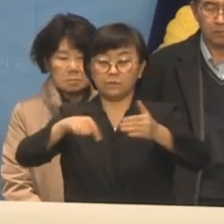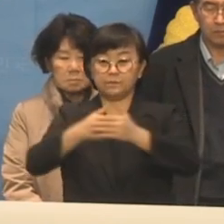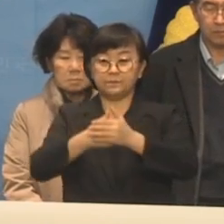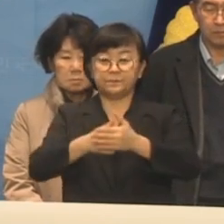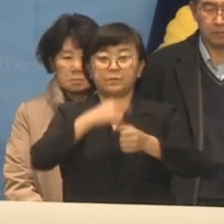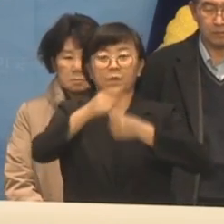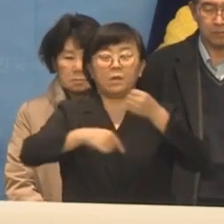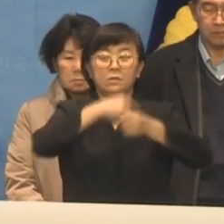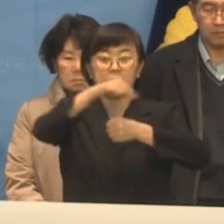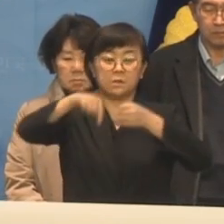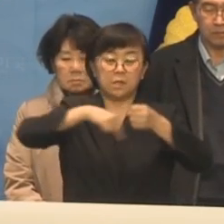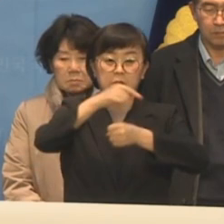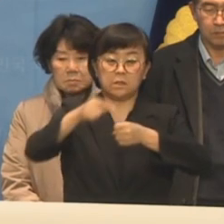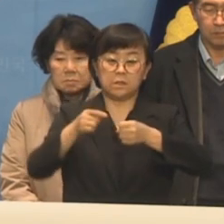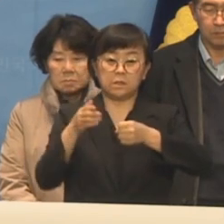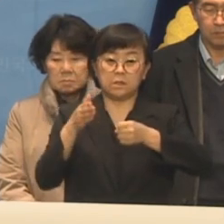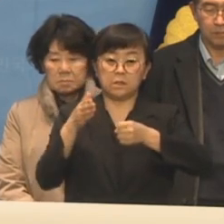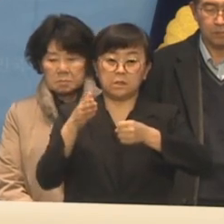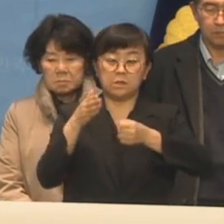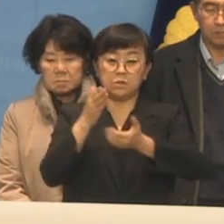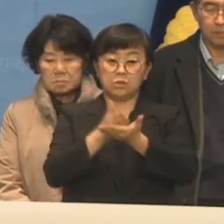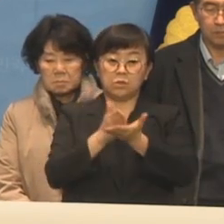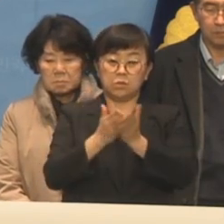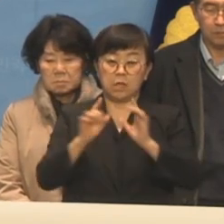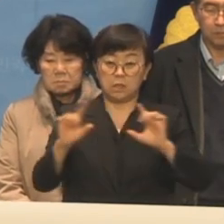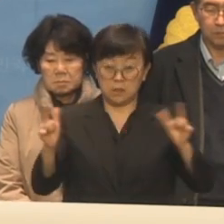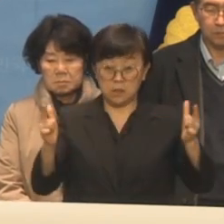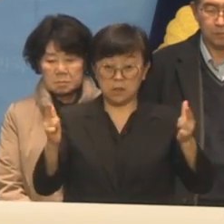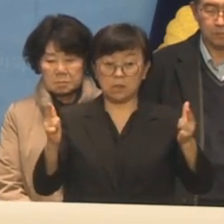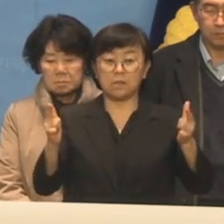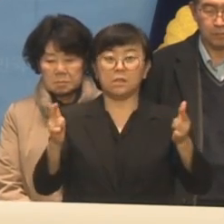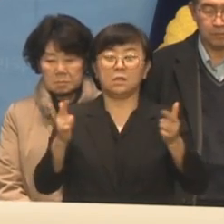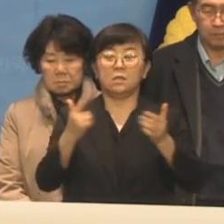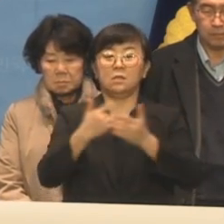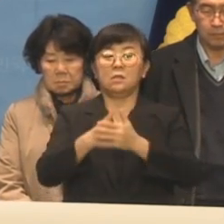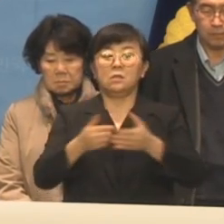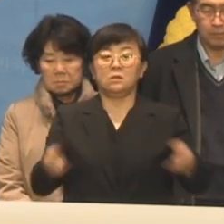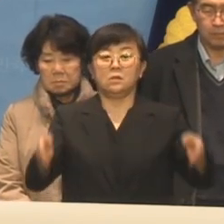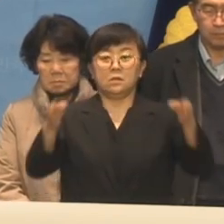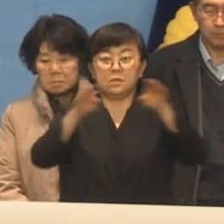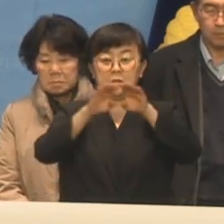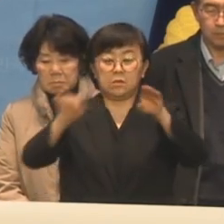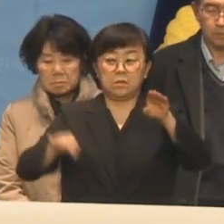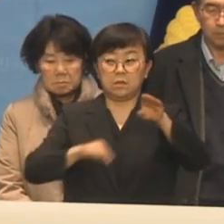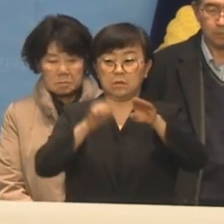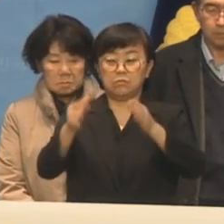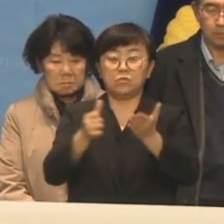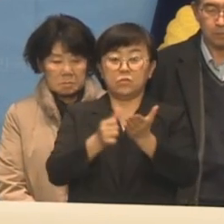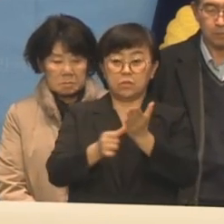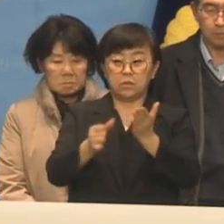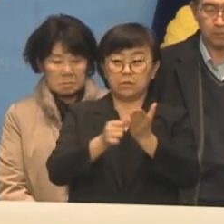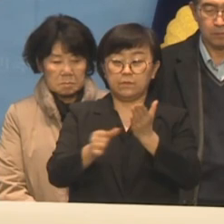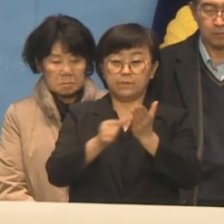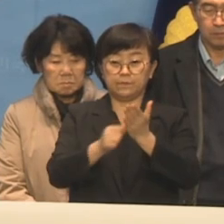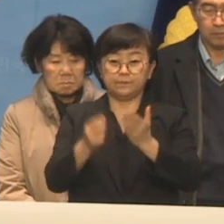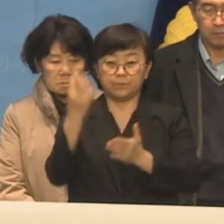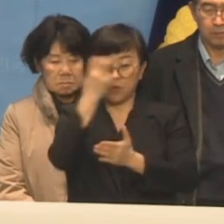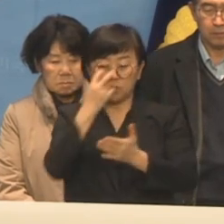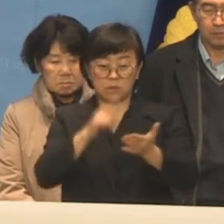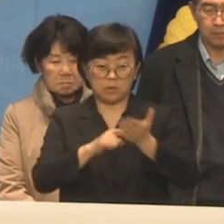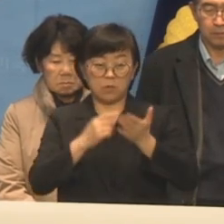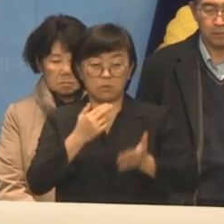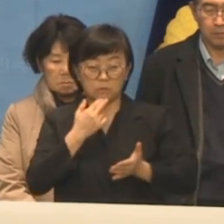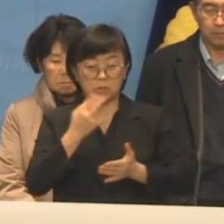방사능 계통, 방사성 계통이 아닌 그런 계통과 시설에는 방사성 물질이 검출되지